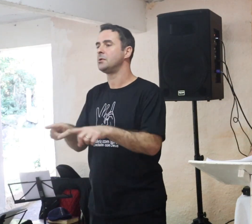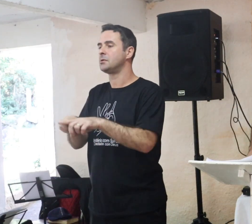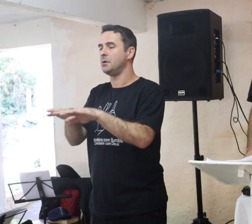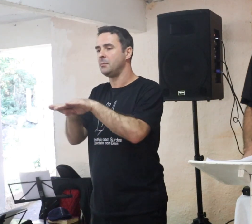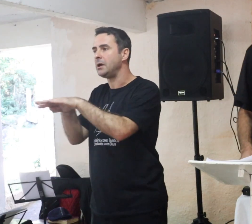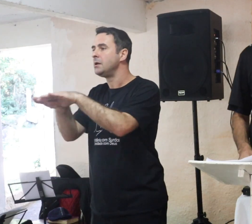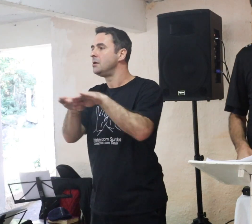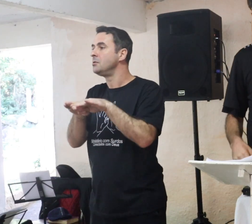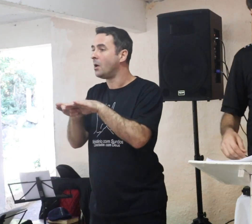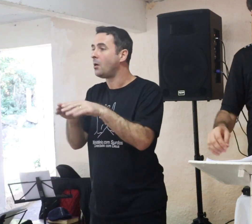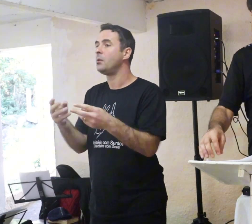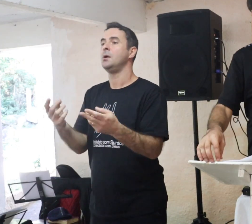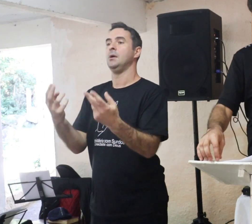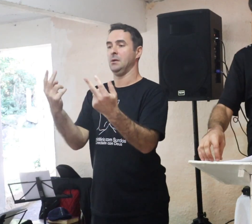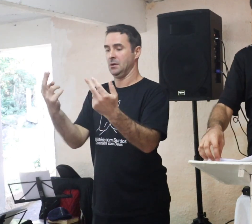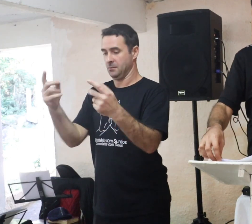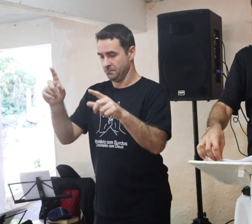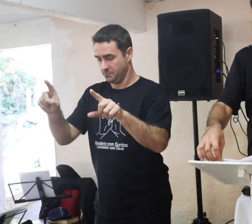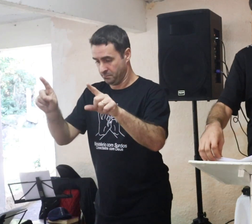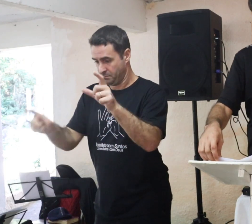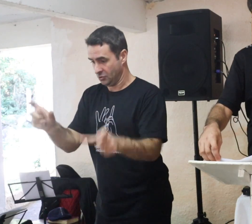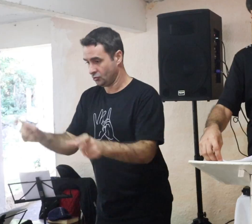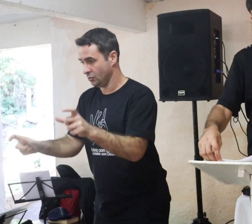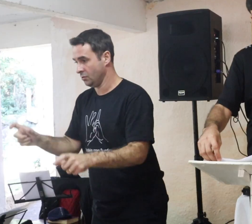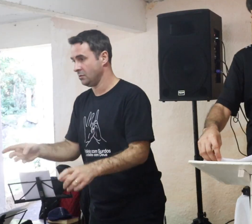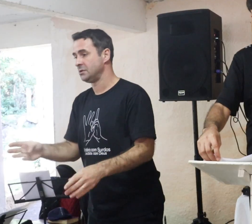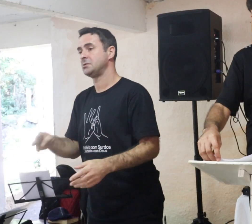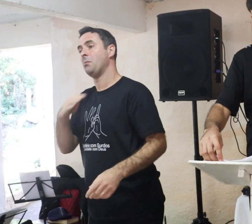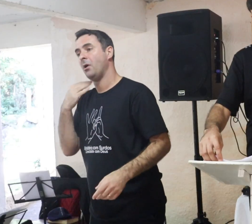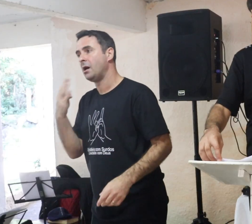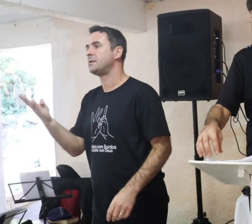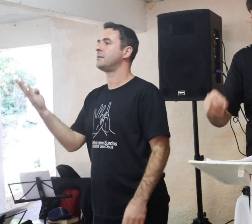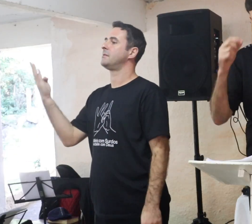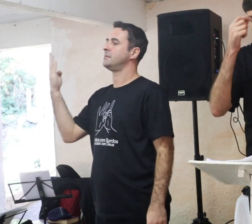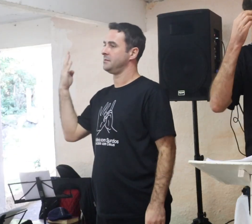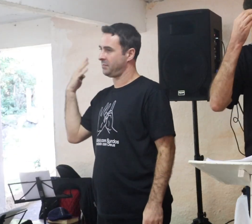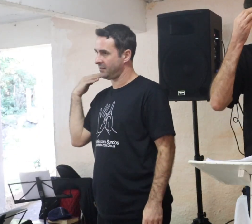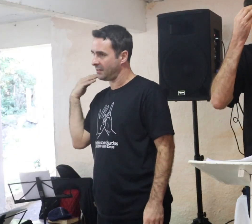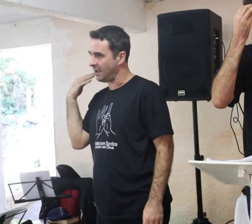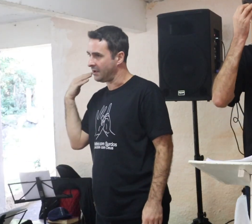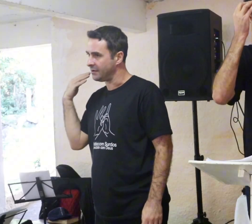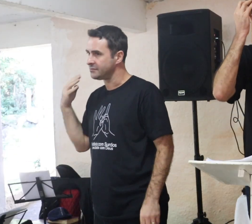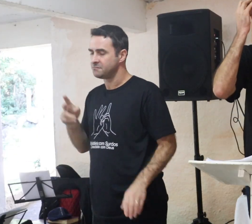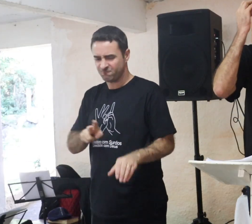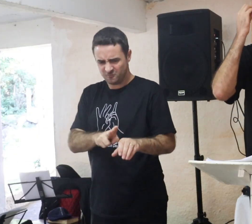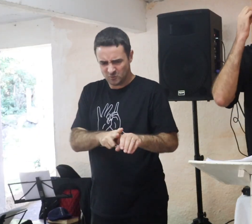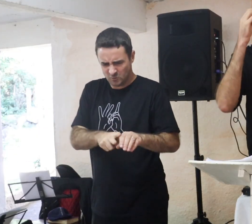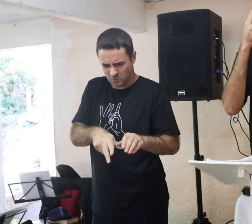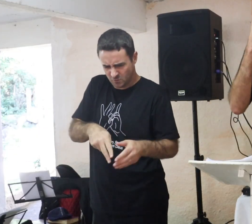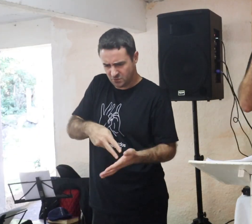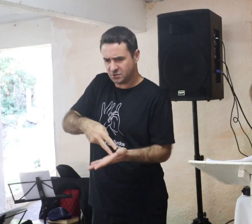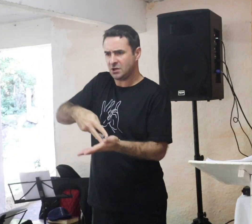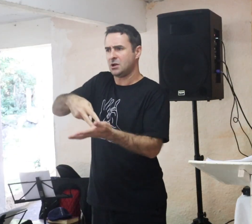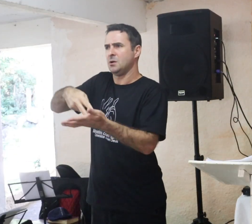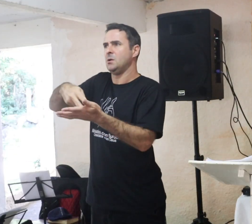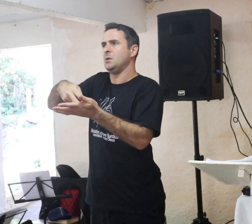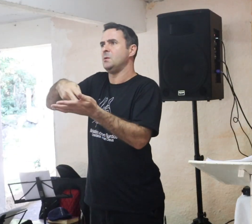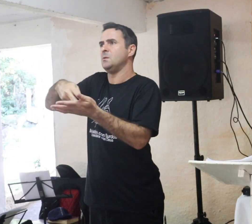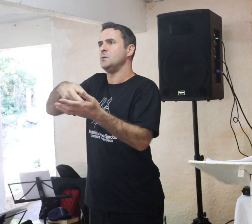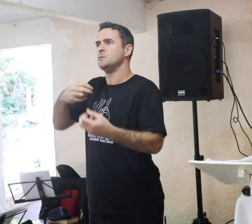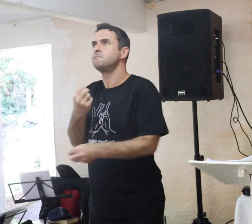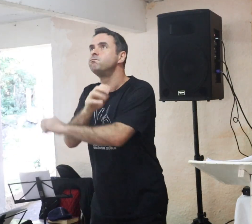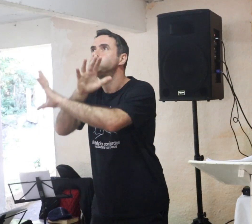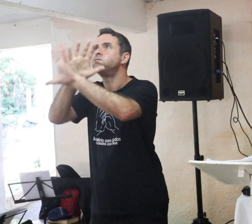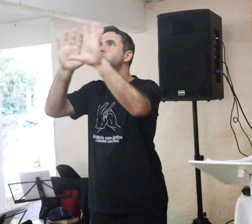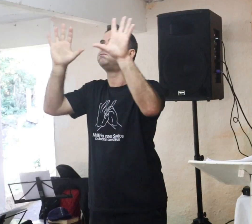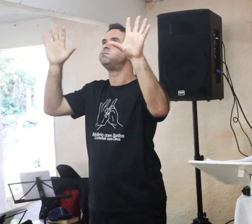no Senhor. Aqueles que já morreram no Senhor ressuscitarão incorruptíveis. E com isso todos nós não